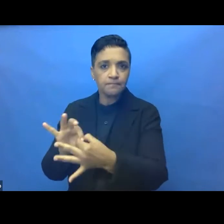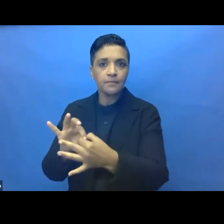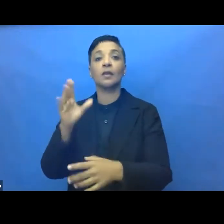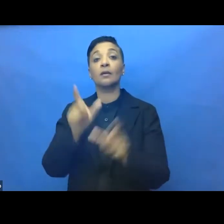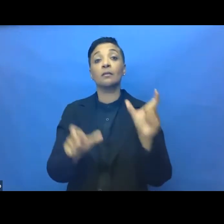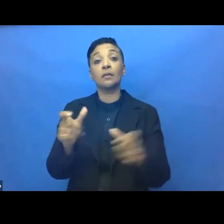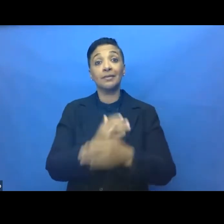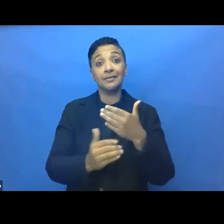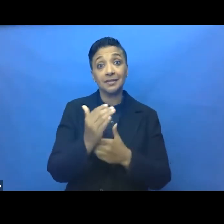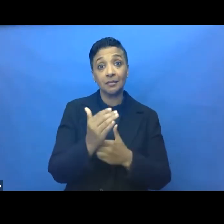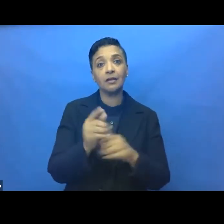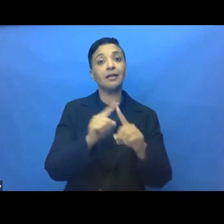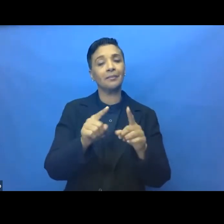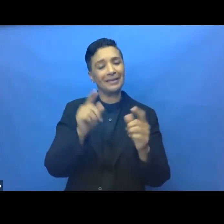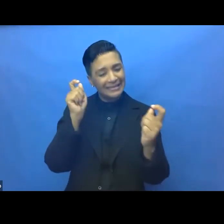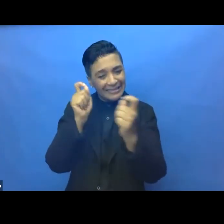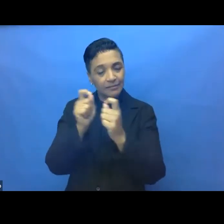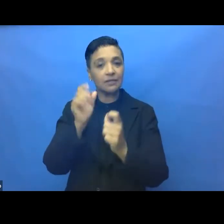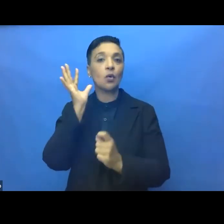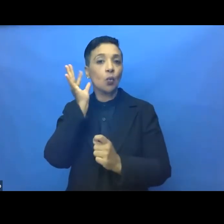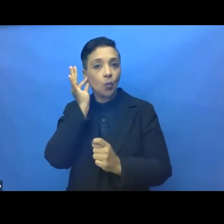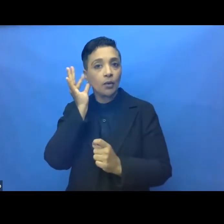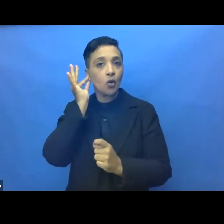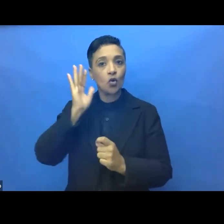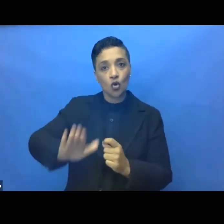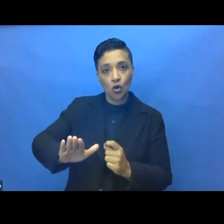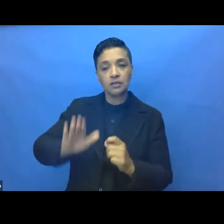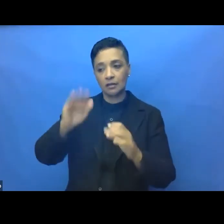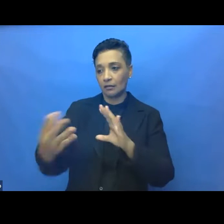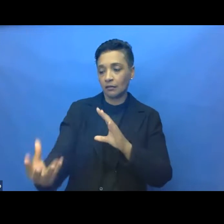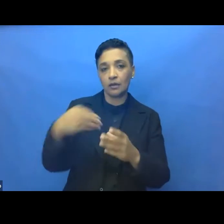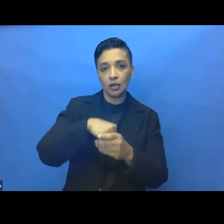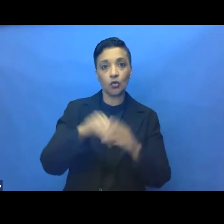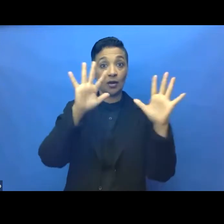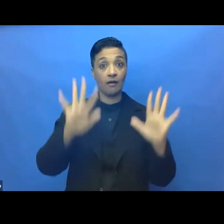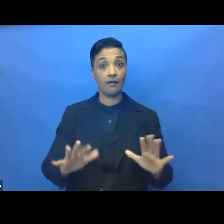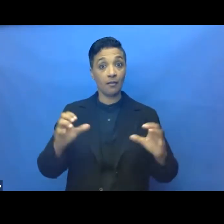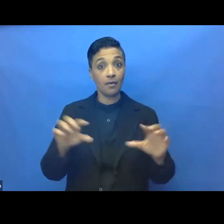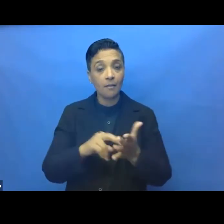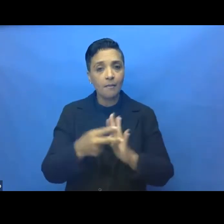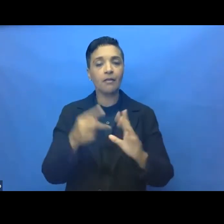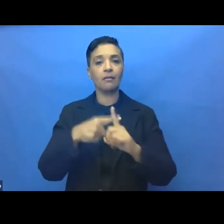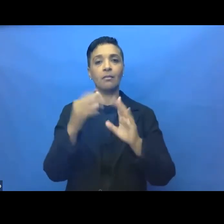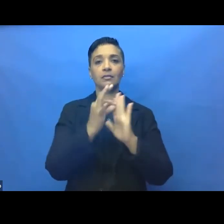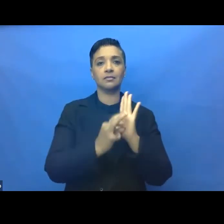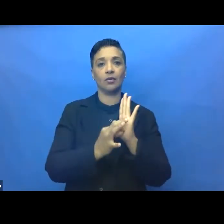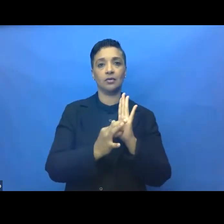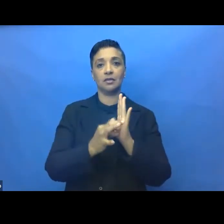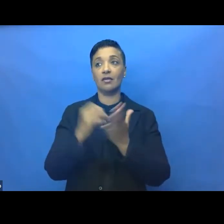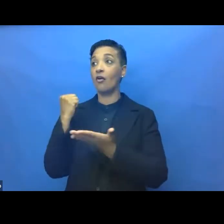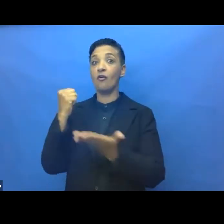personnes en situation d'handicapé, surtout les femmes et les filles, peuvent participer dans la prise de